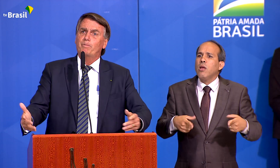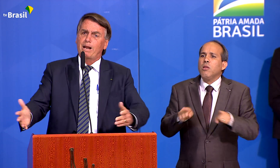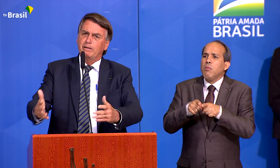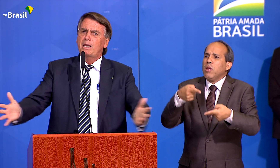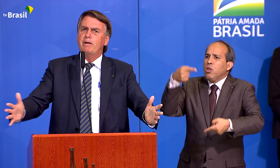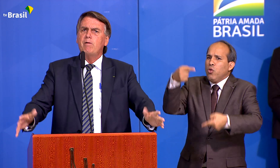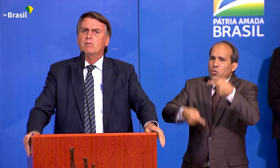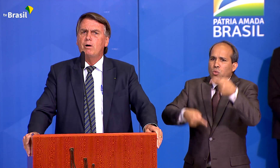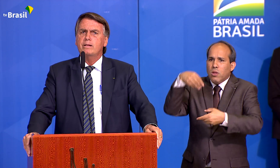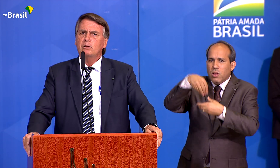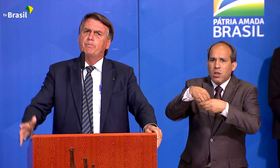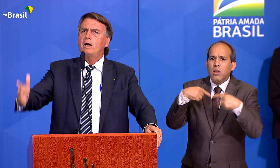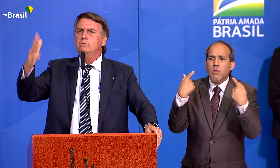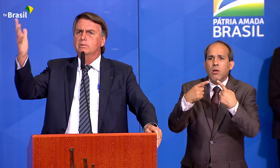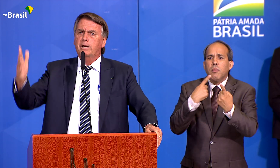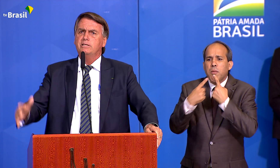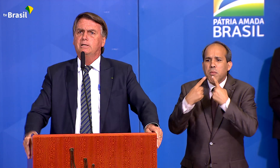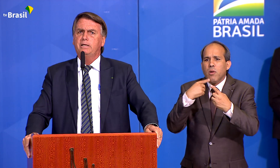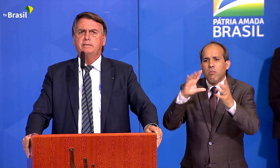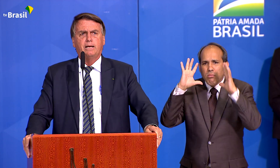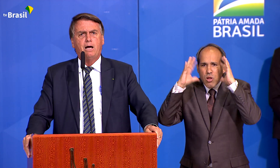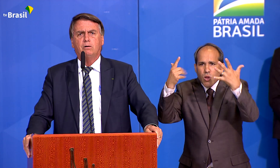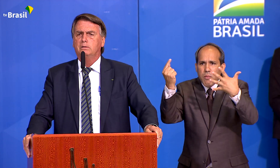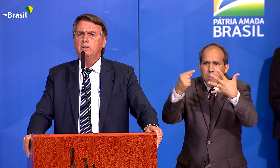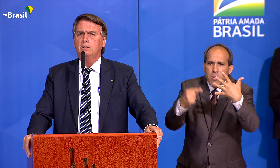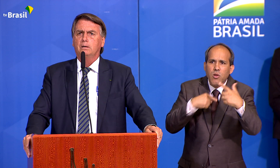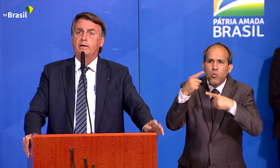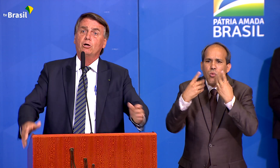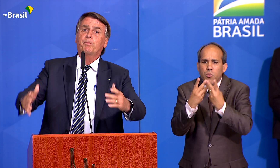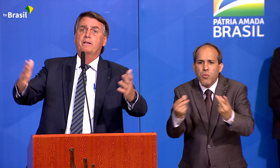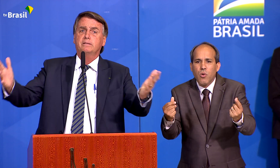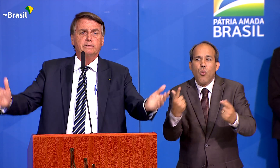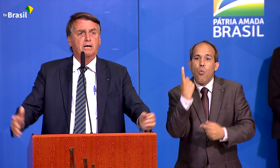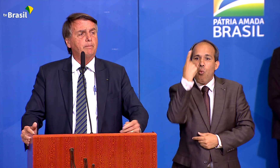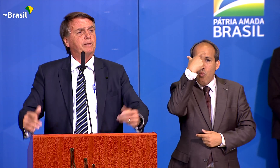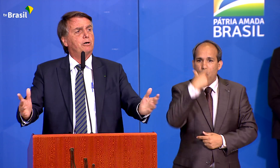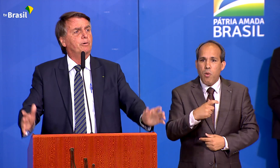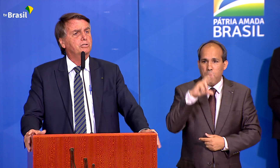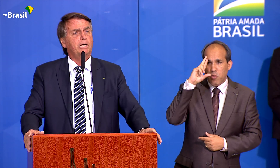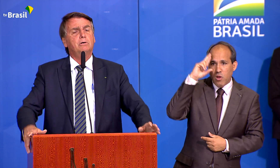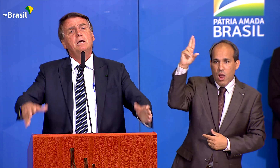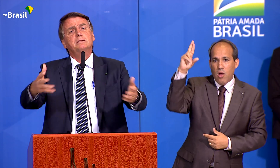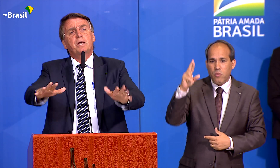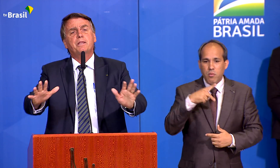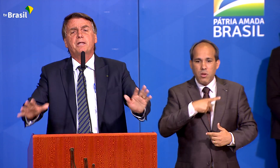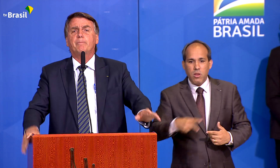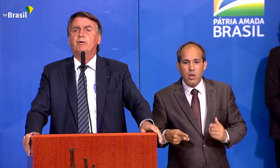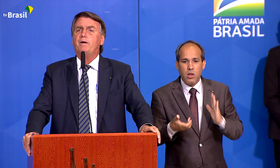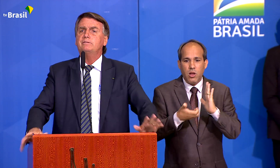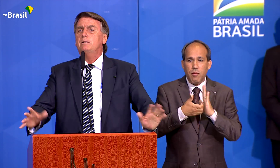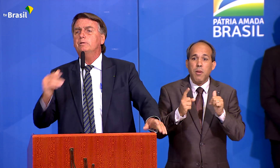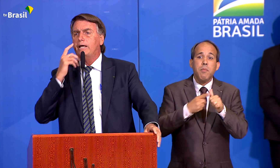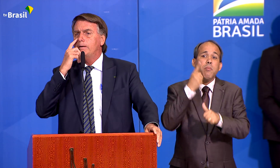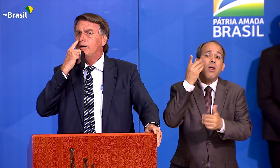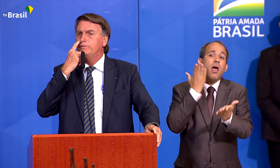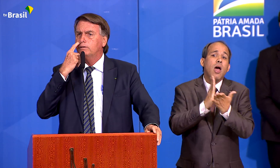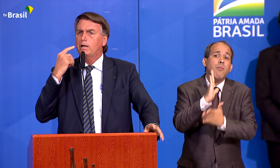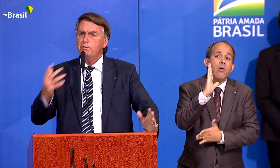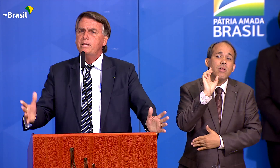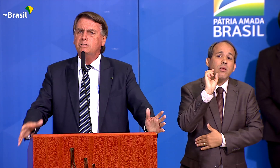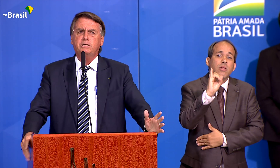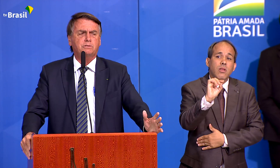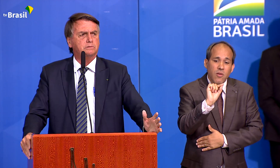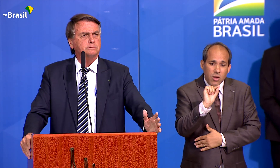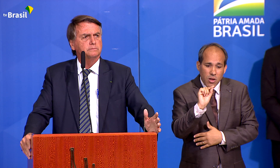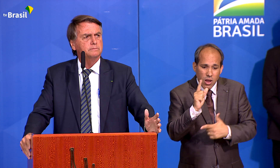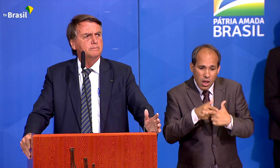discussão no parlamento é mesma coisa não pode um grande líder não o até o presidente da Câmara tá o projeto tem que ser aprovado sem mudar